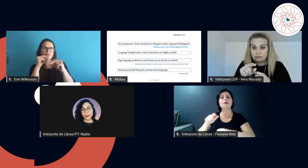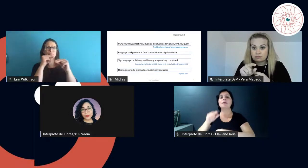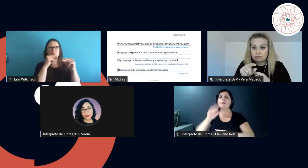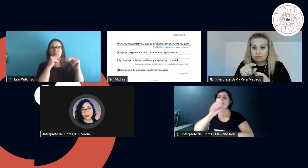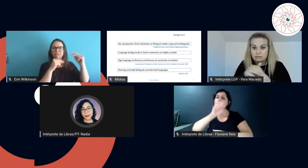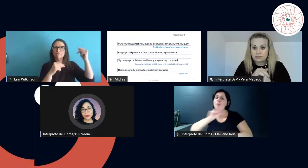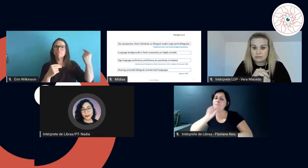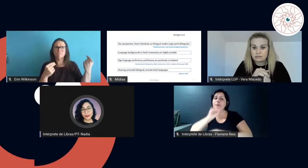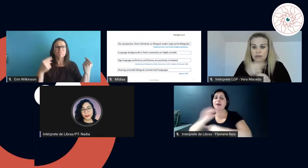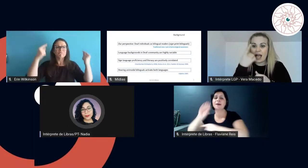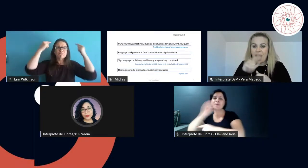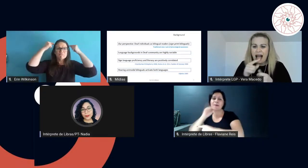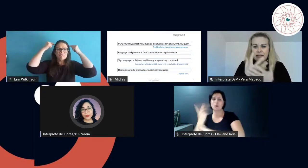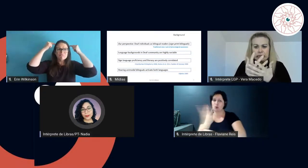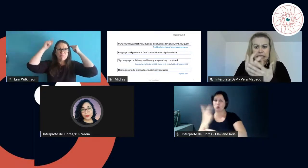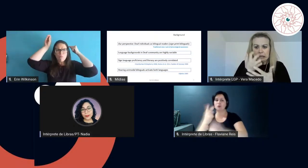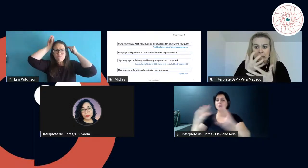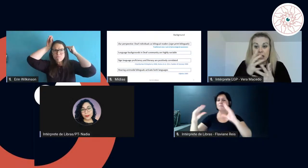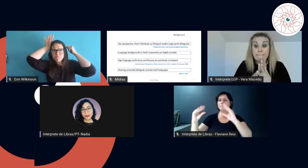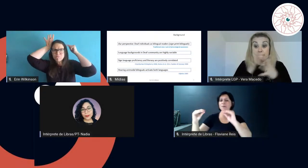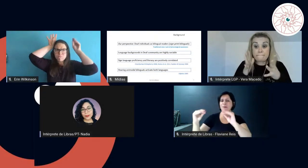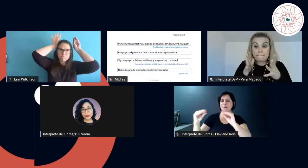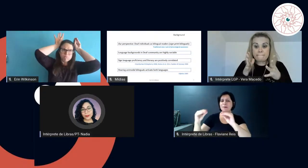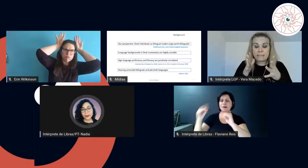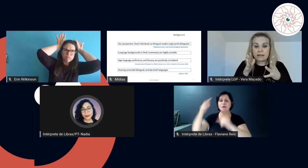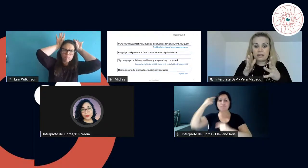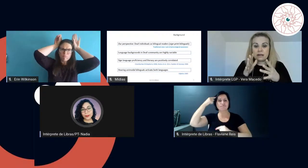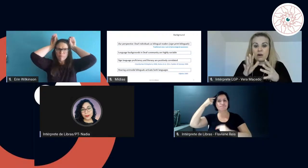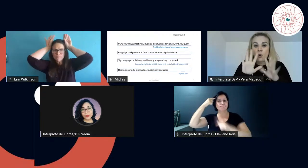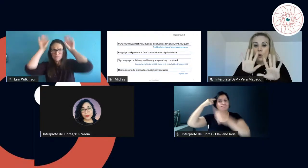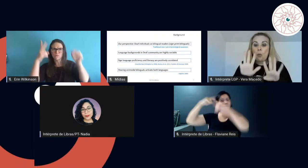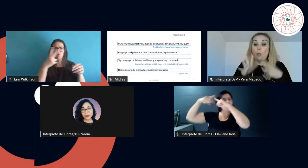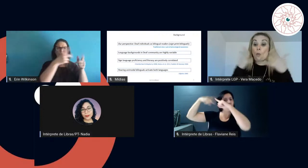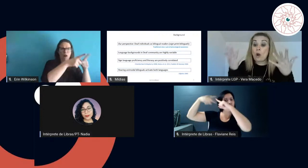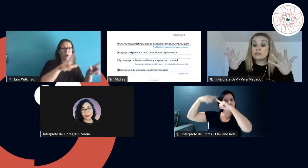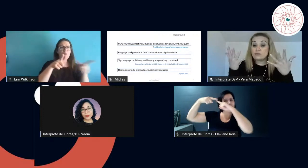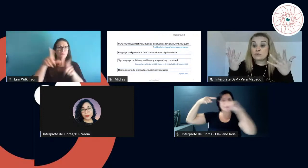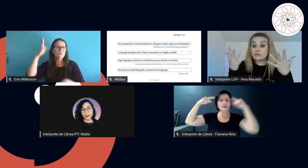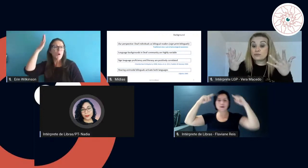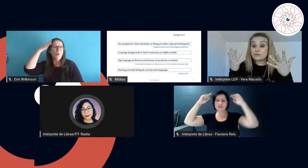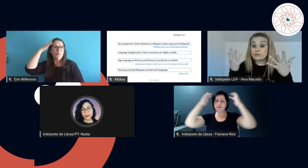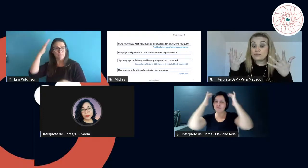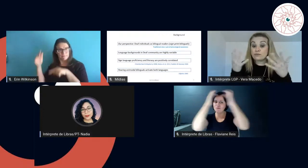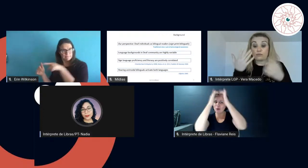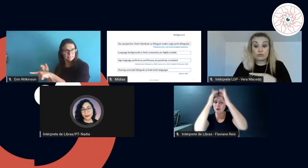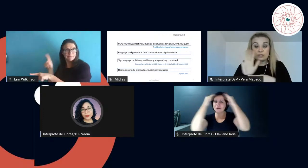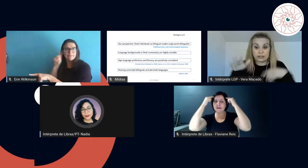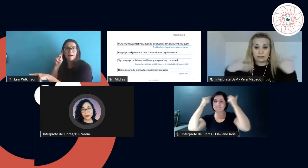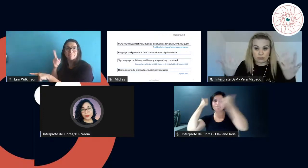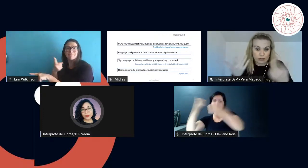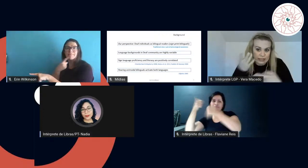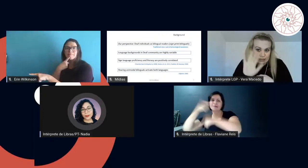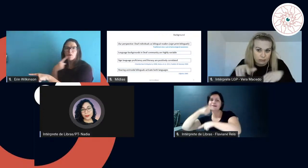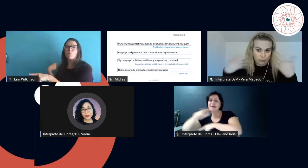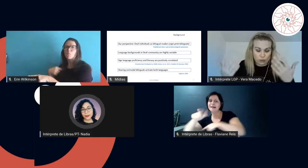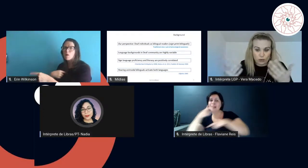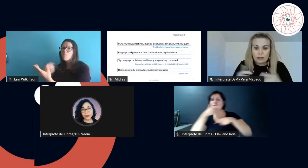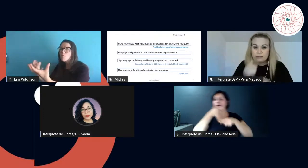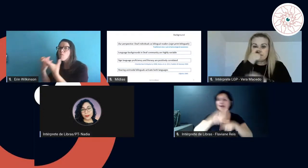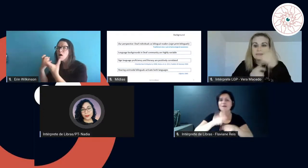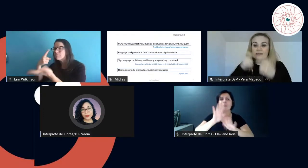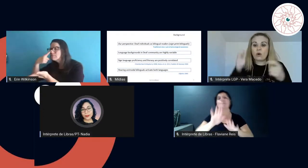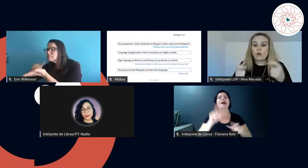uma preponderância maior quando, por exemplo, vamos dar um exemplo de